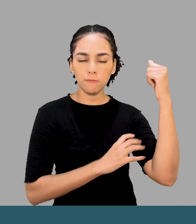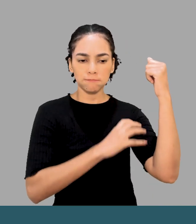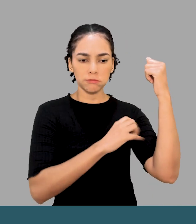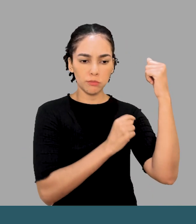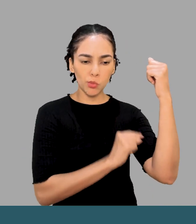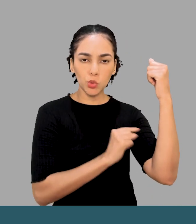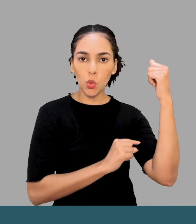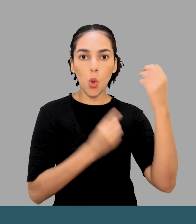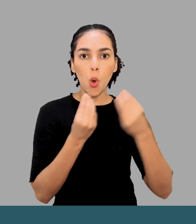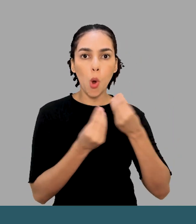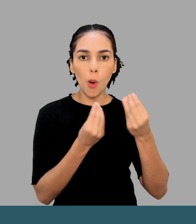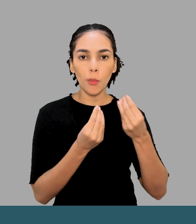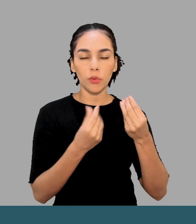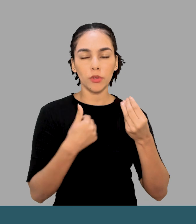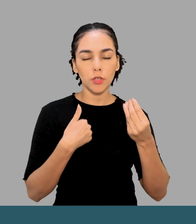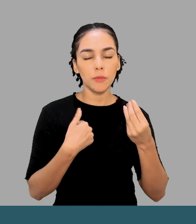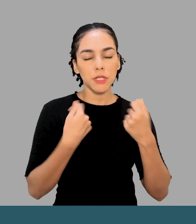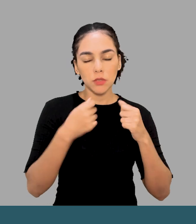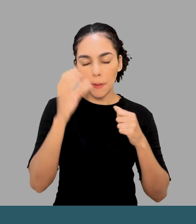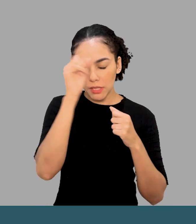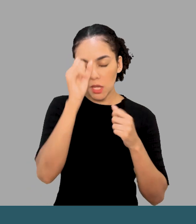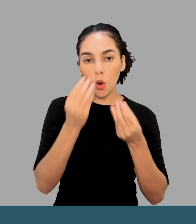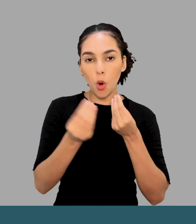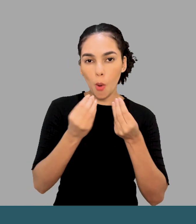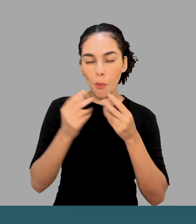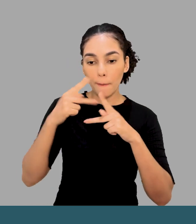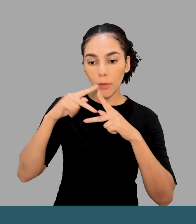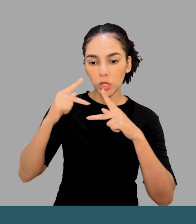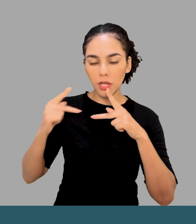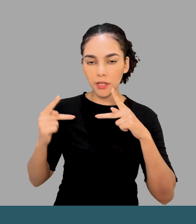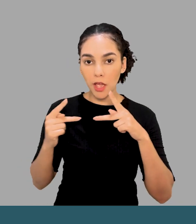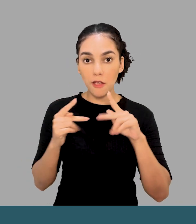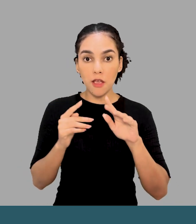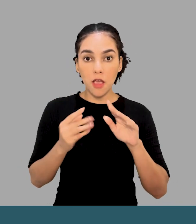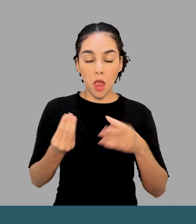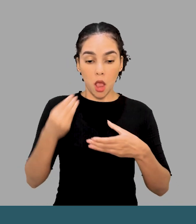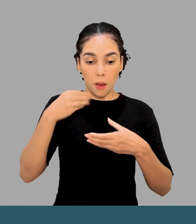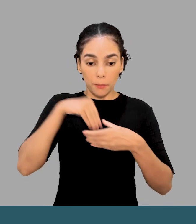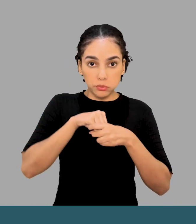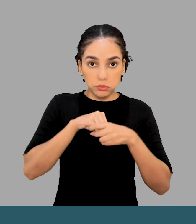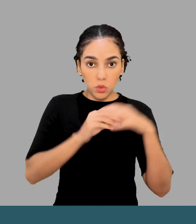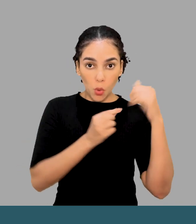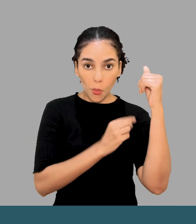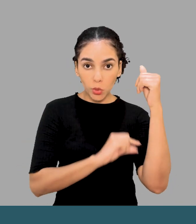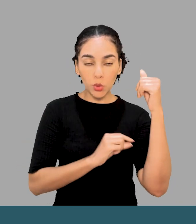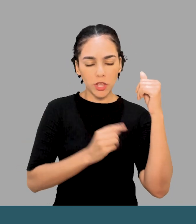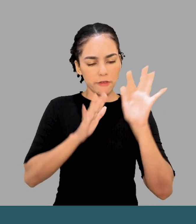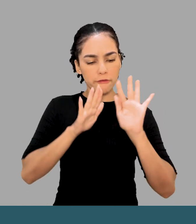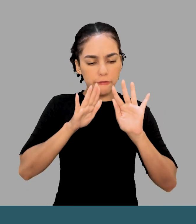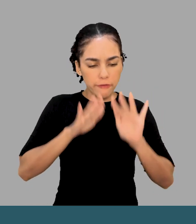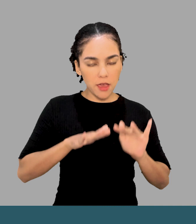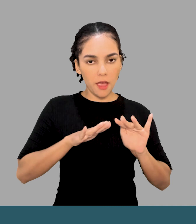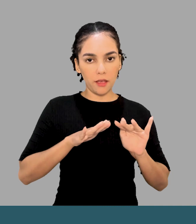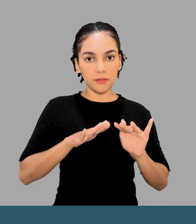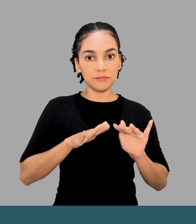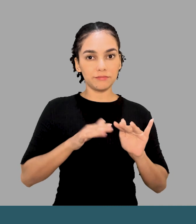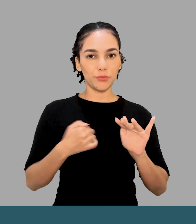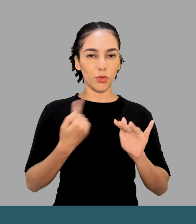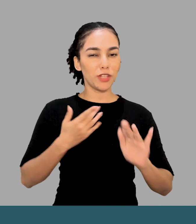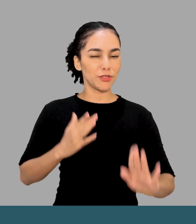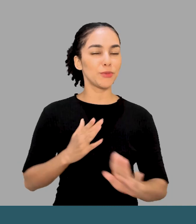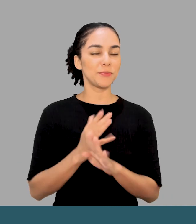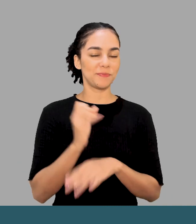como colocar a proteína, porque eu sei como colocar, mas como ela ficar no músculo. A gente vai descobrir o caminho, como